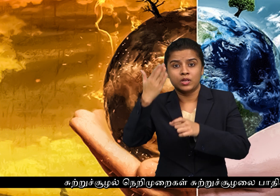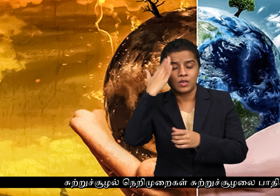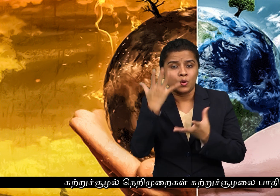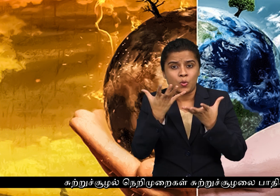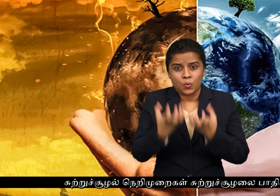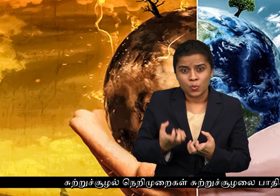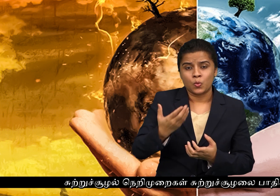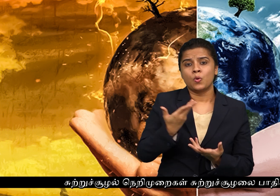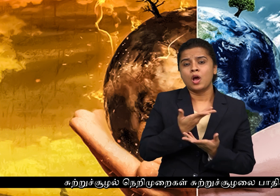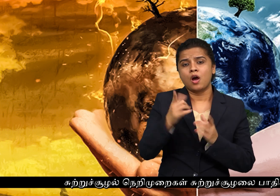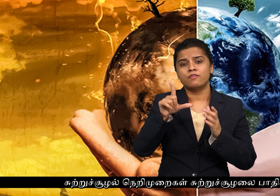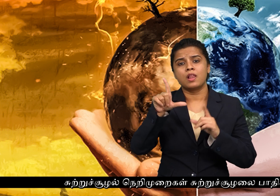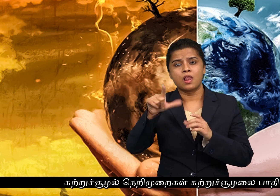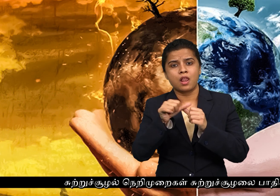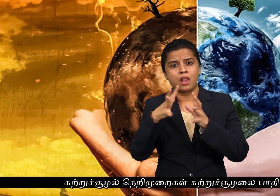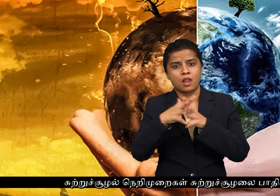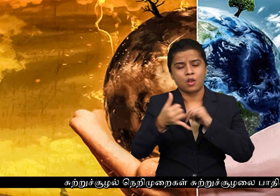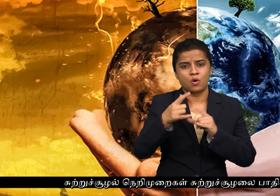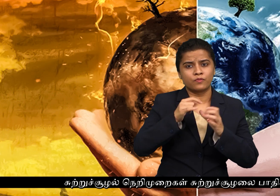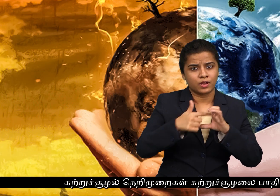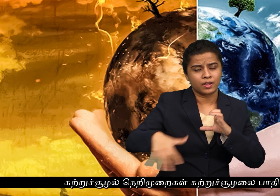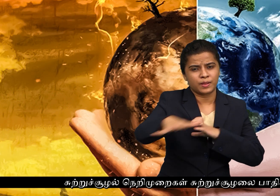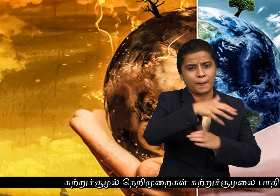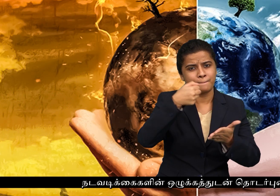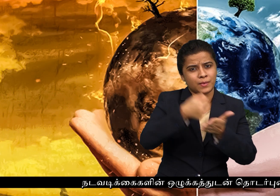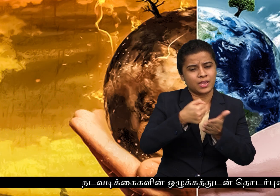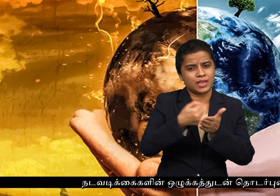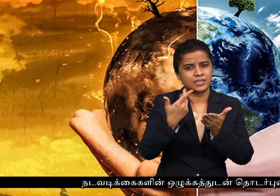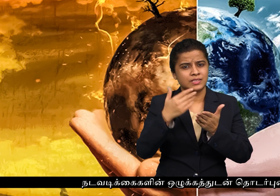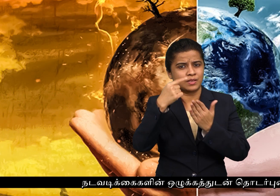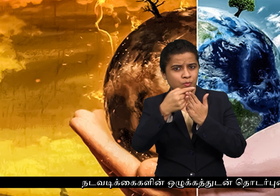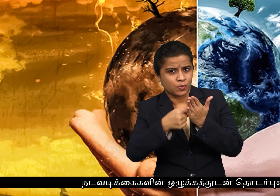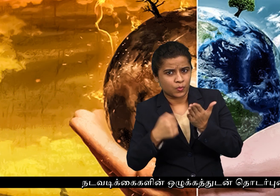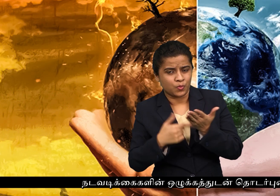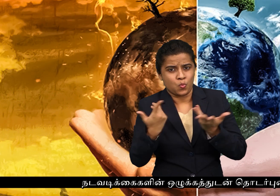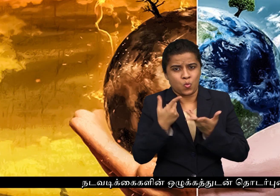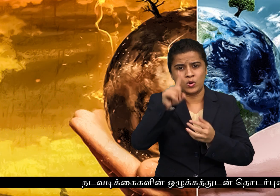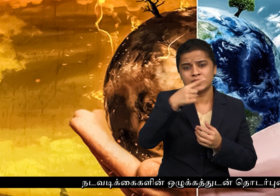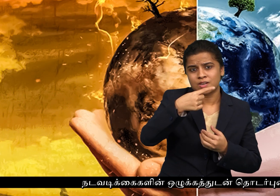சுற்றுச்சூழல் நெறிமுறைகள் சுற்றுச்சூழலை பாதிக்கும் மனித நடவடிக்கைகளின் ஒழுக்கத்துடன் தொடர்புடையது.